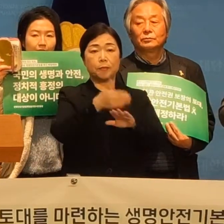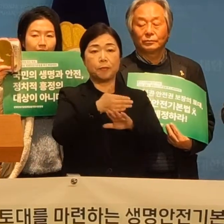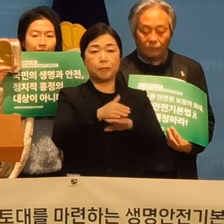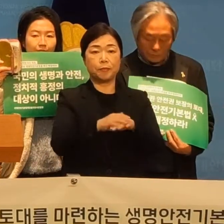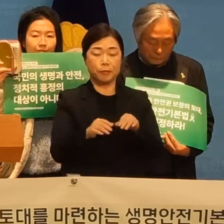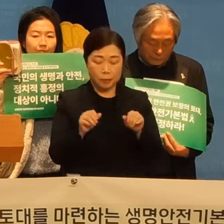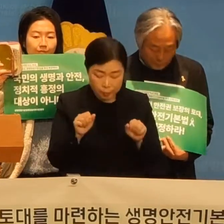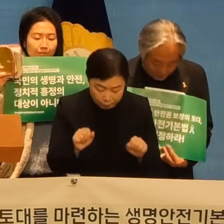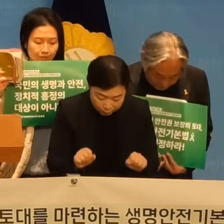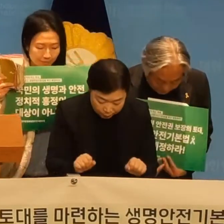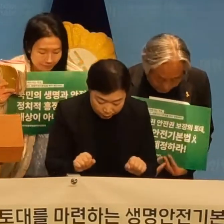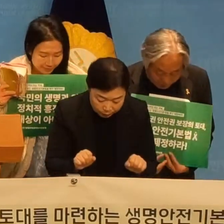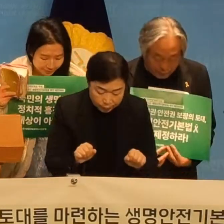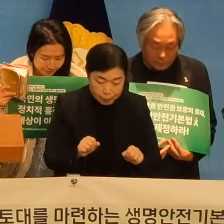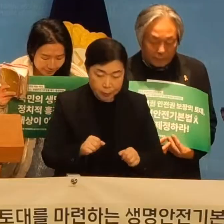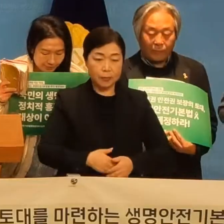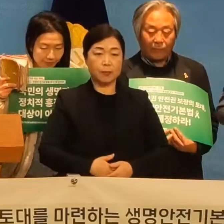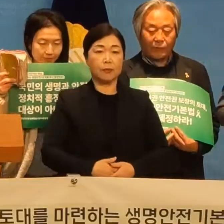고맙습니다.